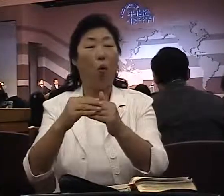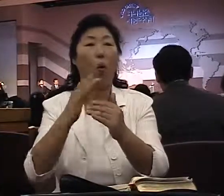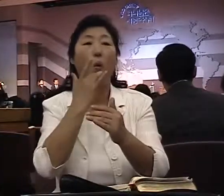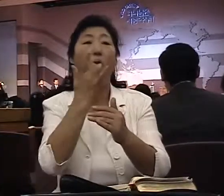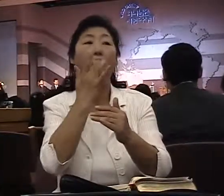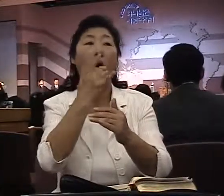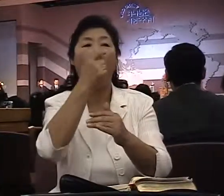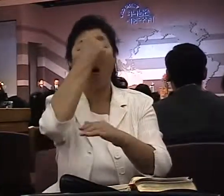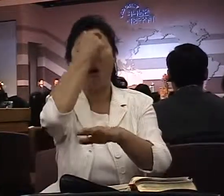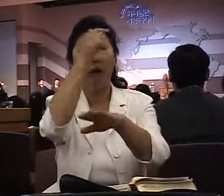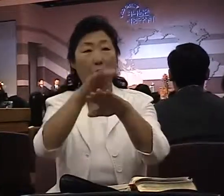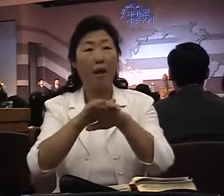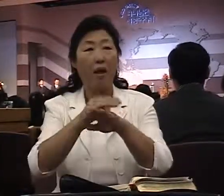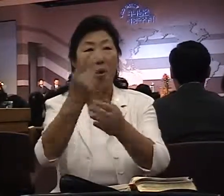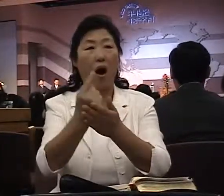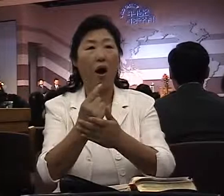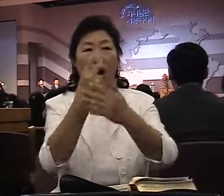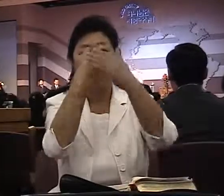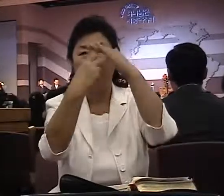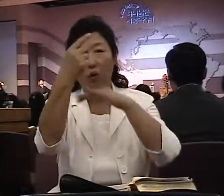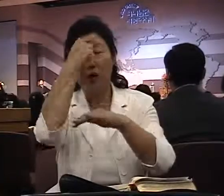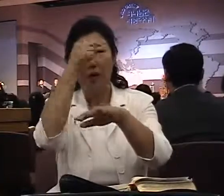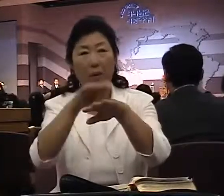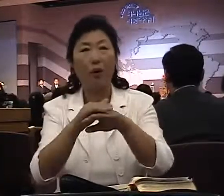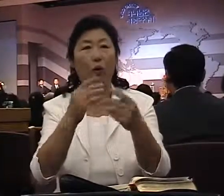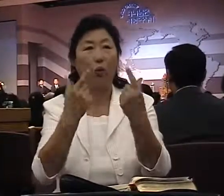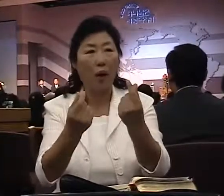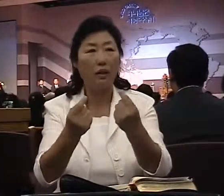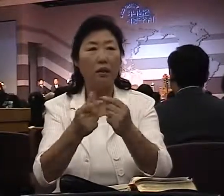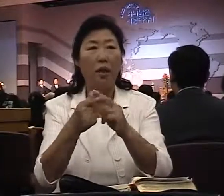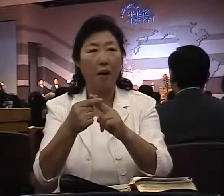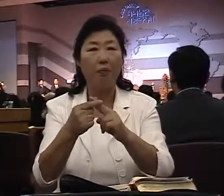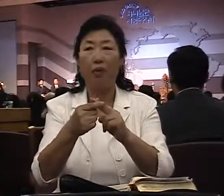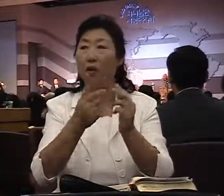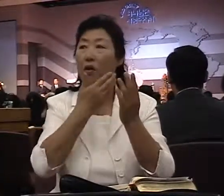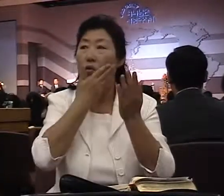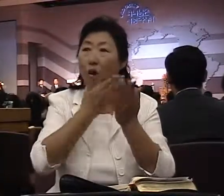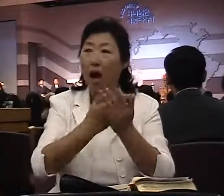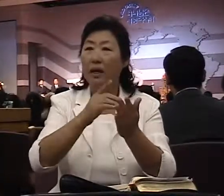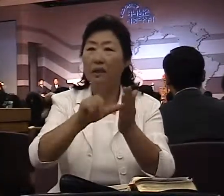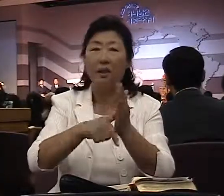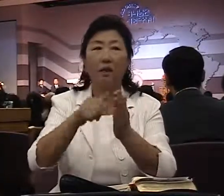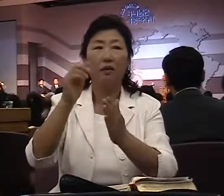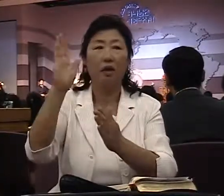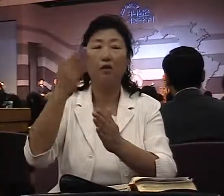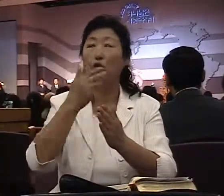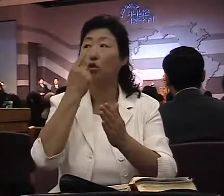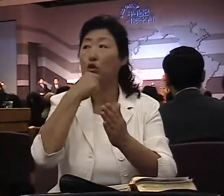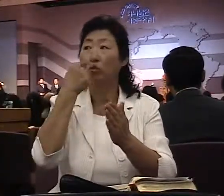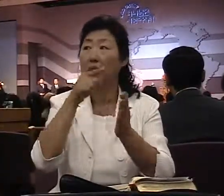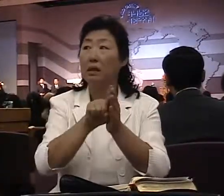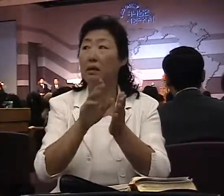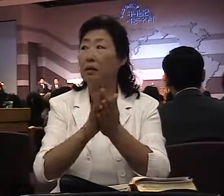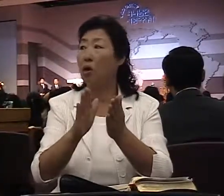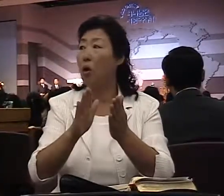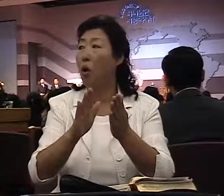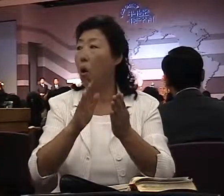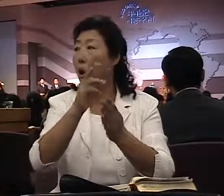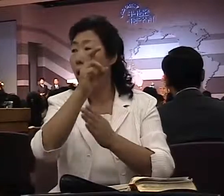때와 마찬가지로 3세대가 함께 은혜 받는 귀한 시간이 될 줄로 믿습니다. 오늘 오후 4시 45분 이